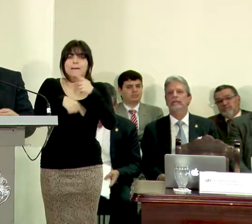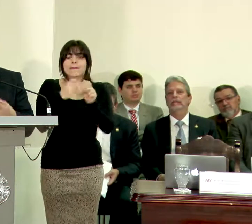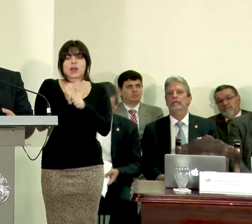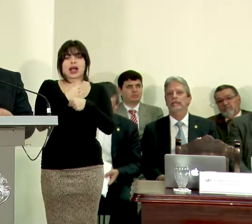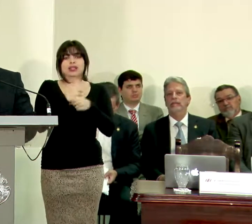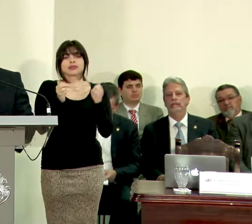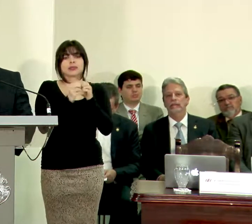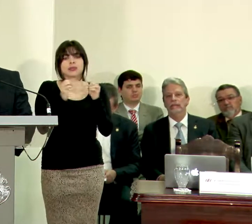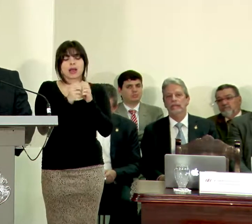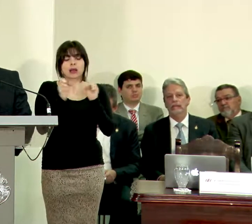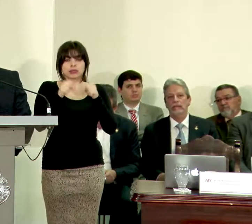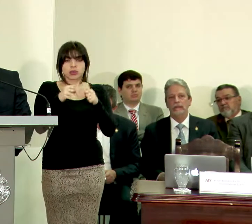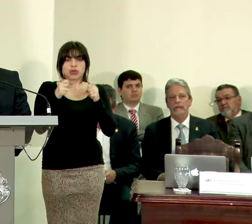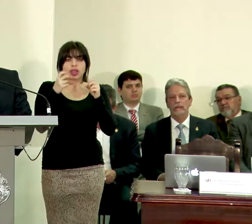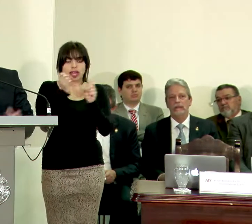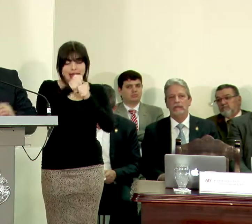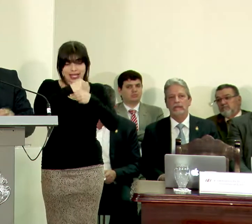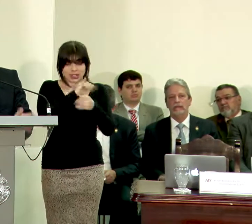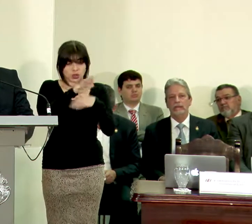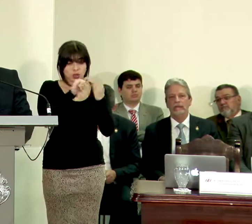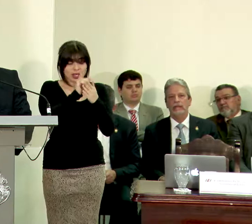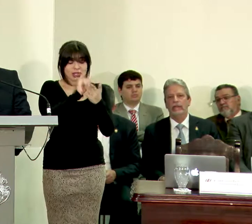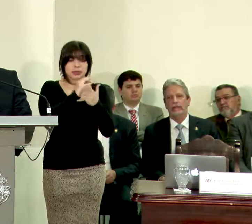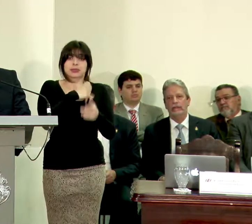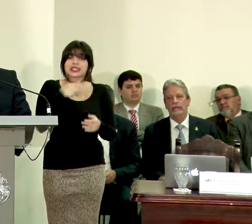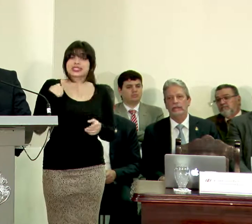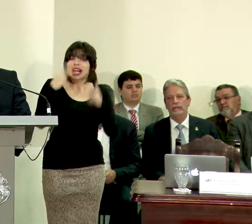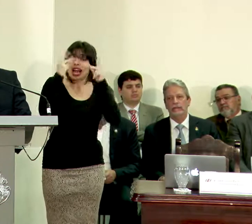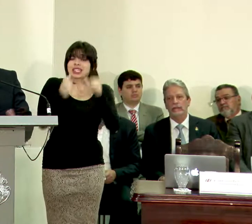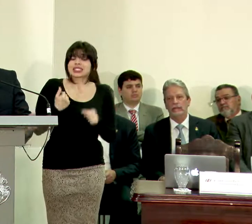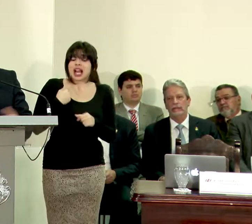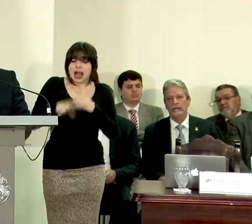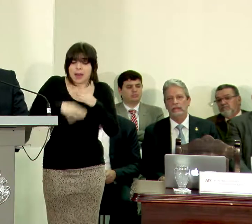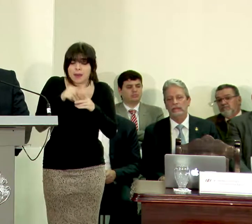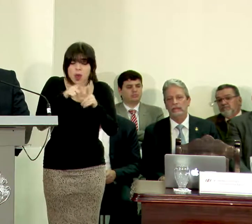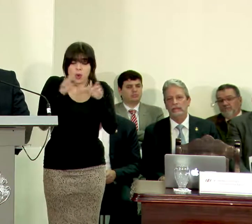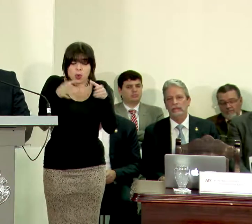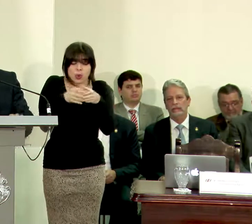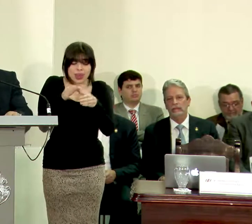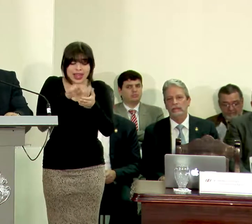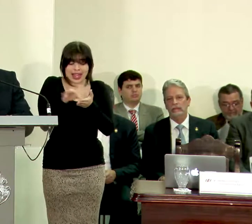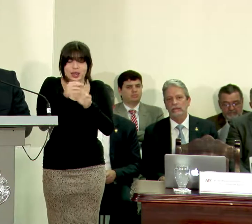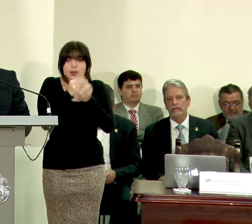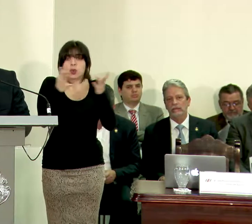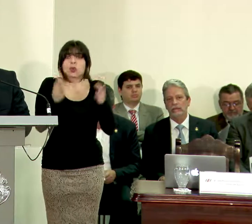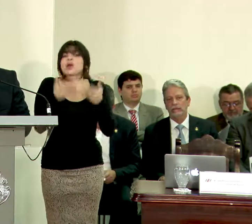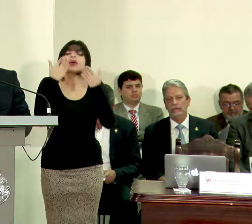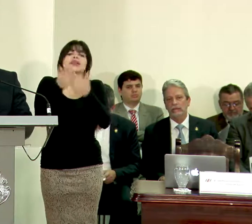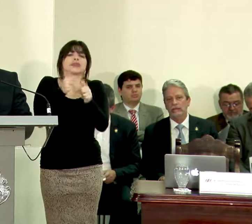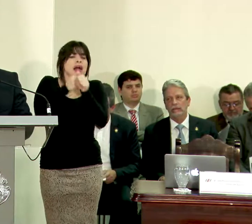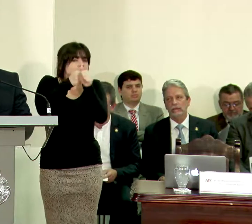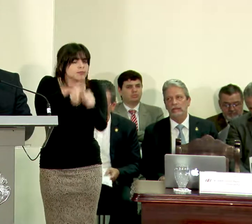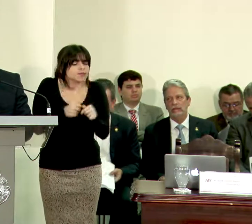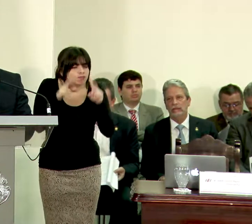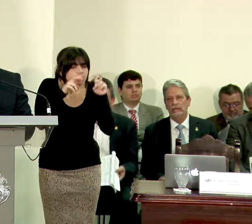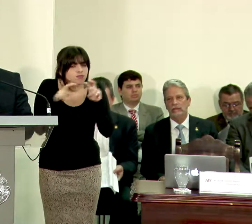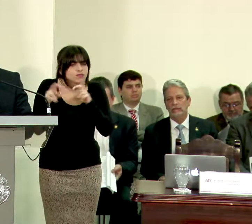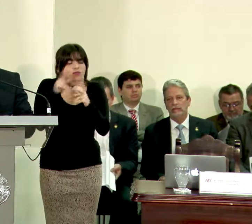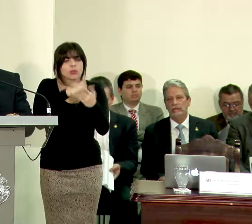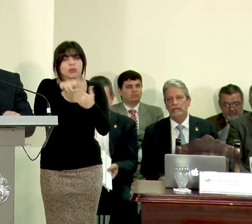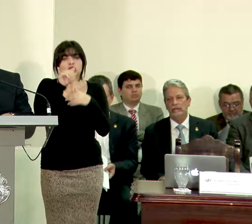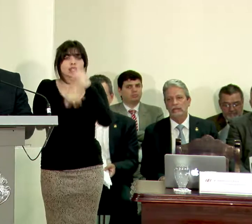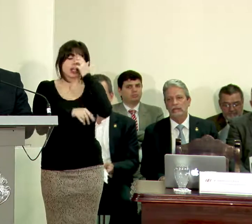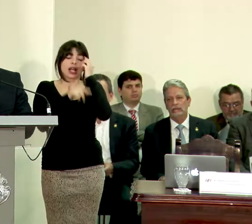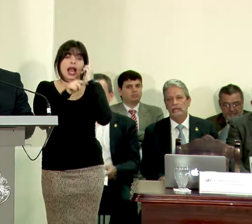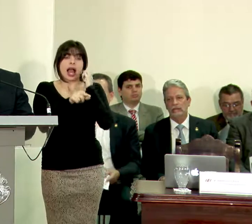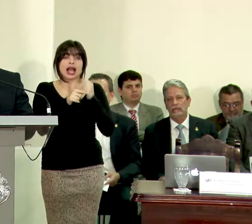donde masivamente se va a poder ejecutar. El Ministerio de Hacienda tiene además una unidad en crédito público que le da seguimiento a estos proyectos. Bueno,